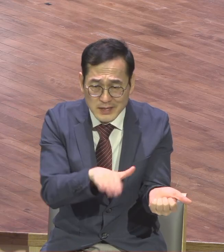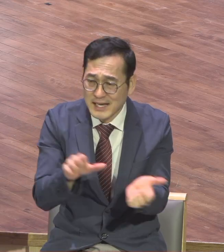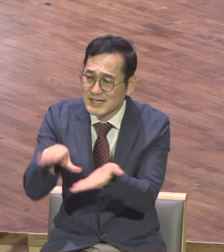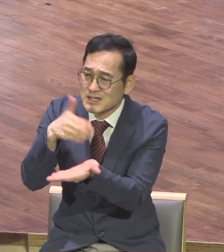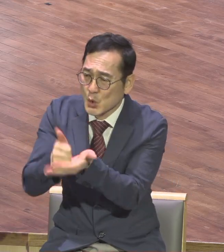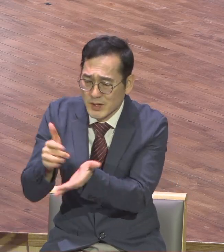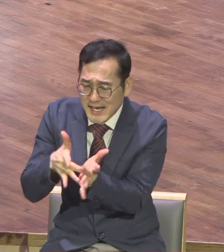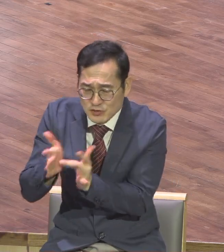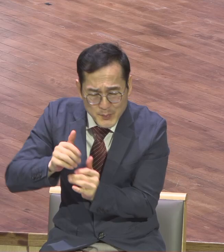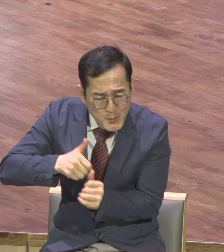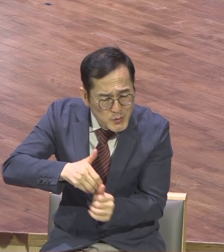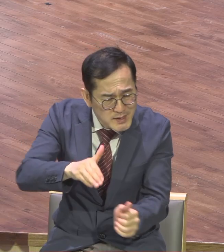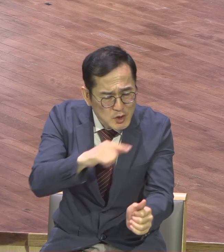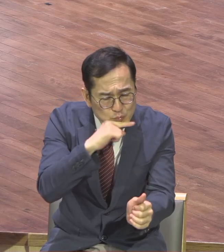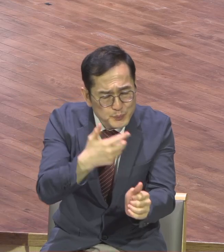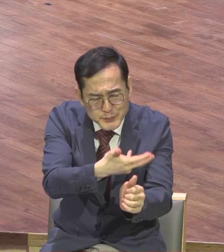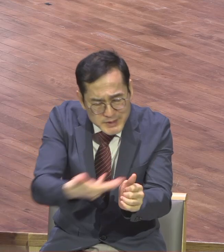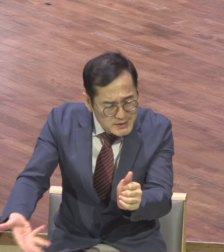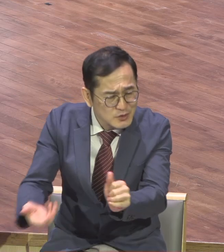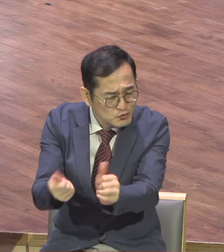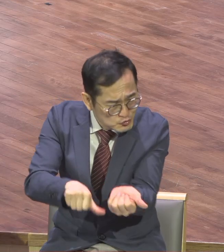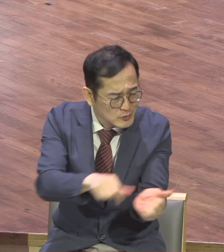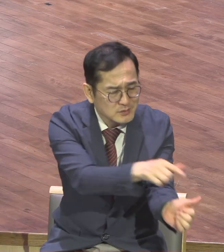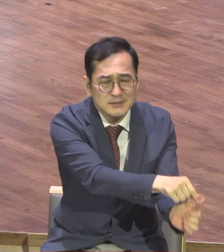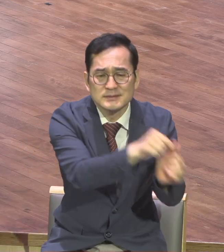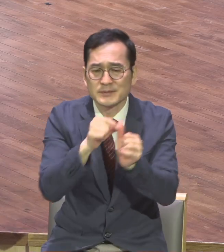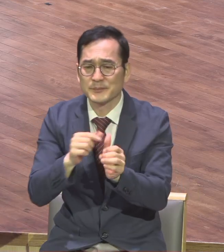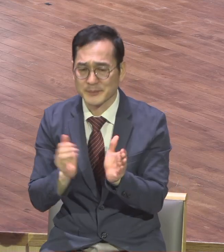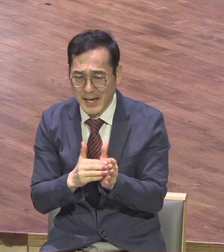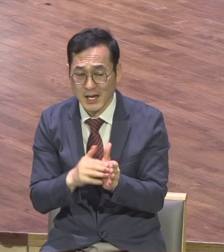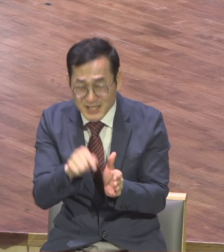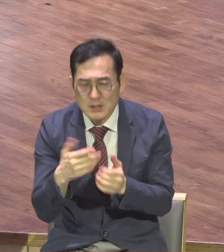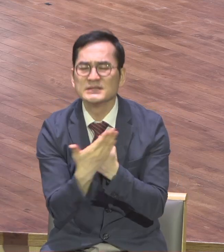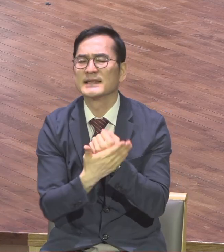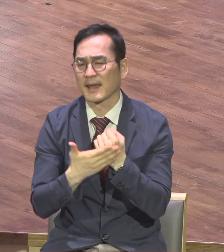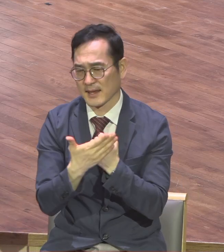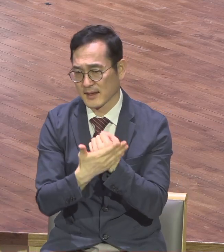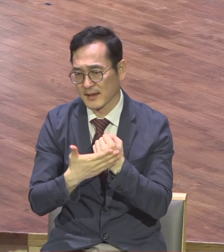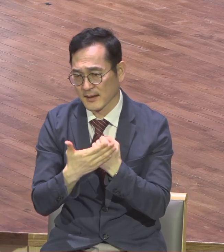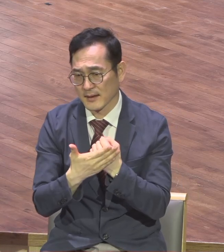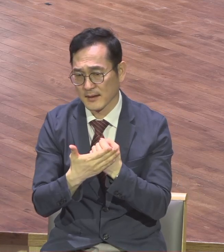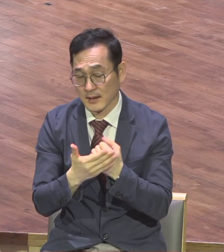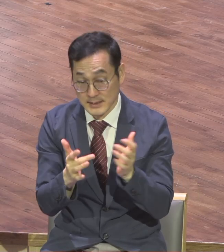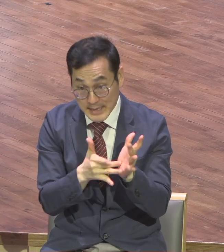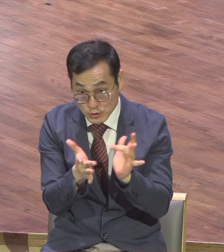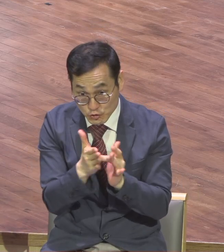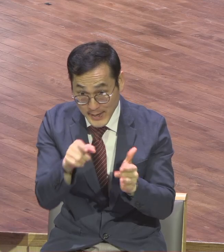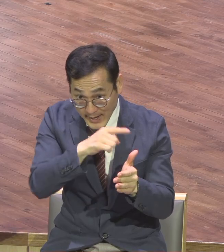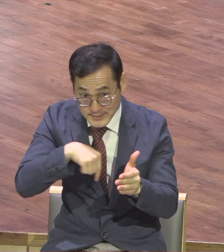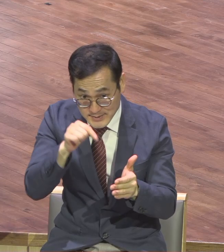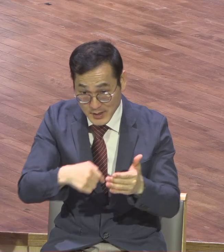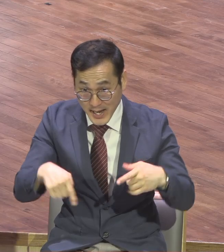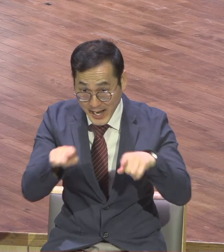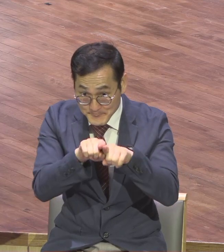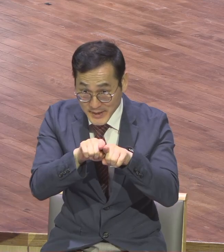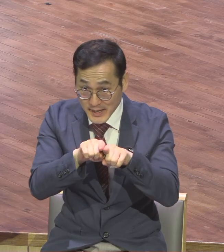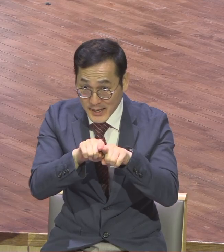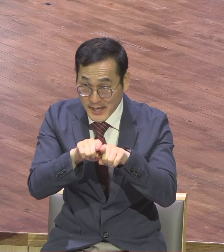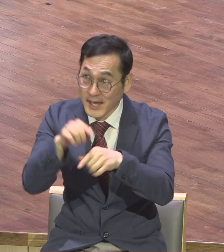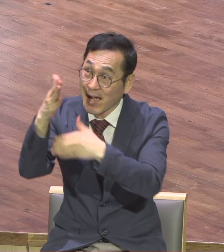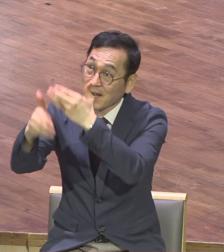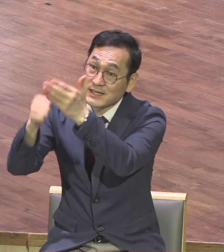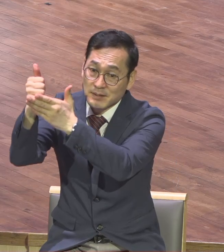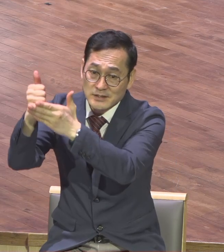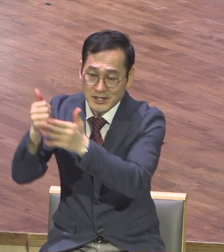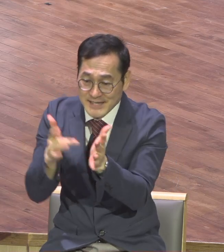살리셨고, 너희는 은혜로 구원을 받은 것이라 또 함께 일으키사 그리스도 예수 안에서 함께 하늘에